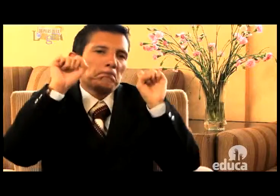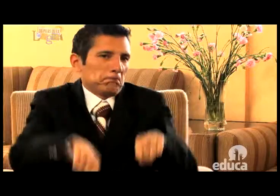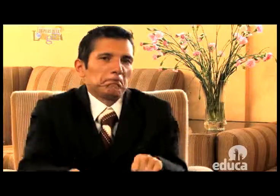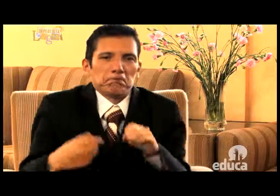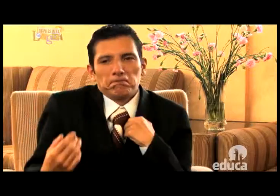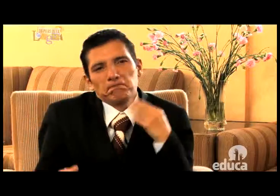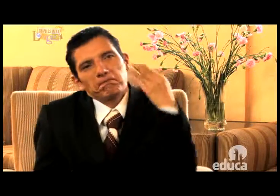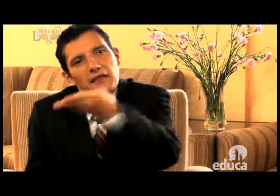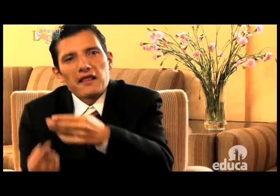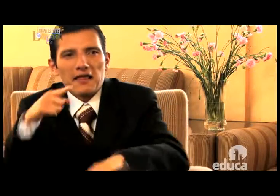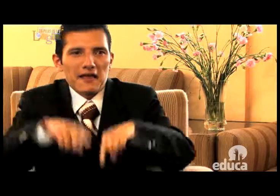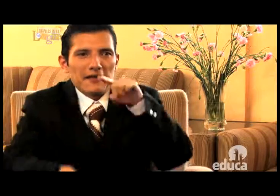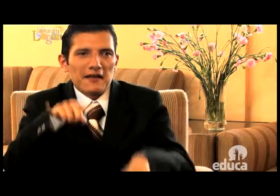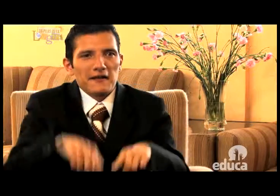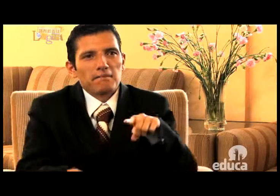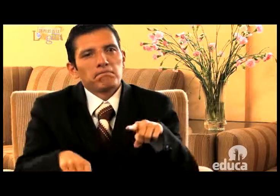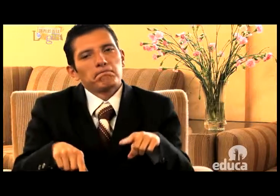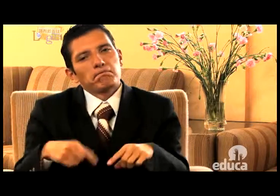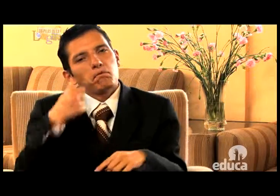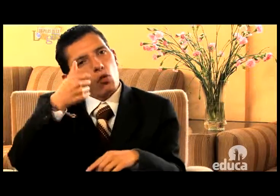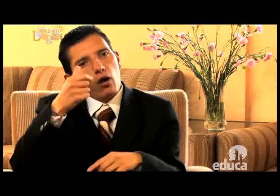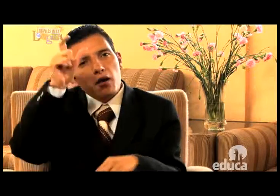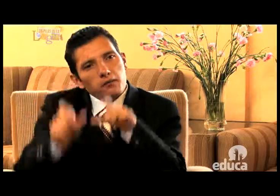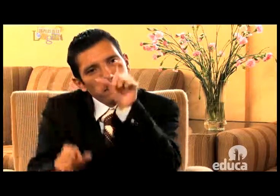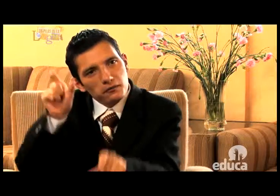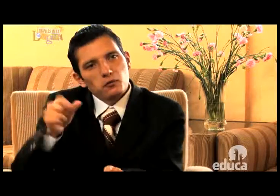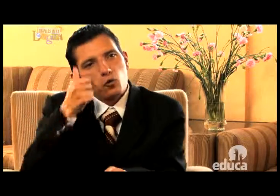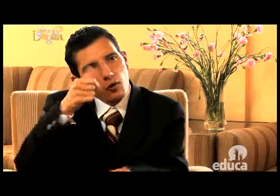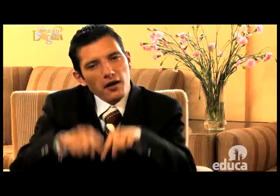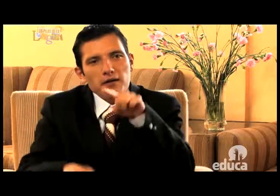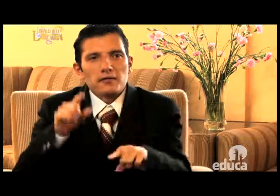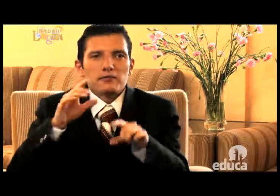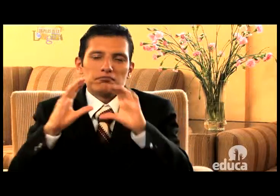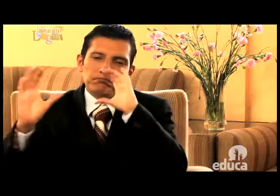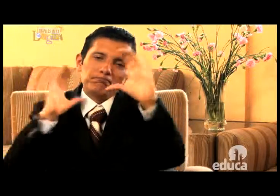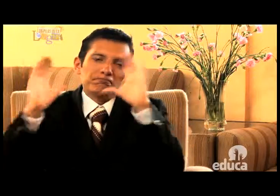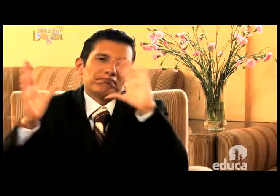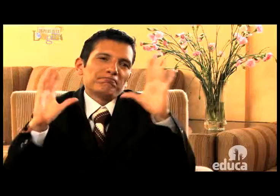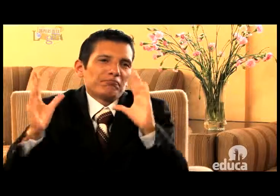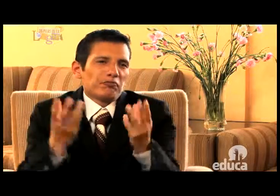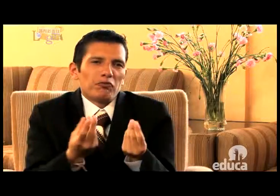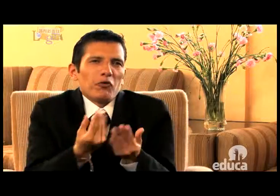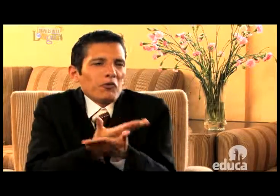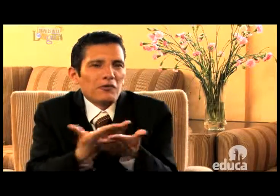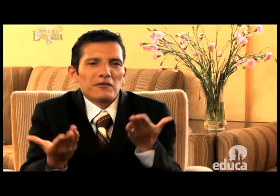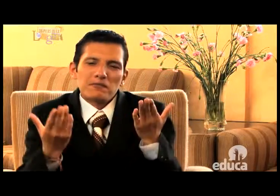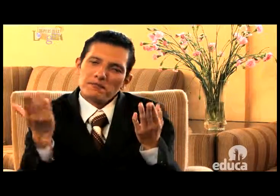Pasé un tiempo aburrido y luego fui conociendo buenos amigos sordos con los que me comunicaba mejor.